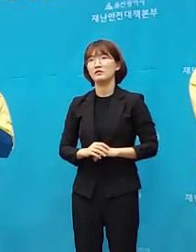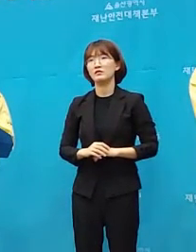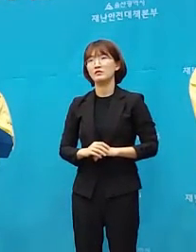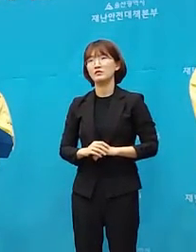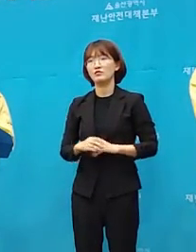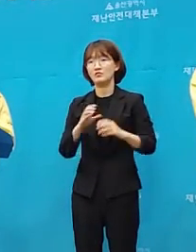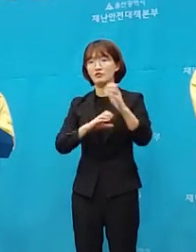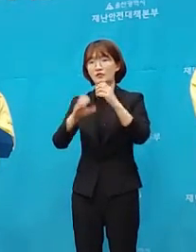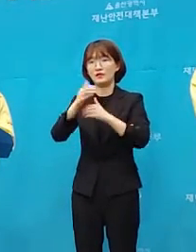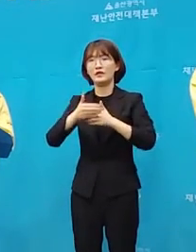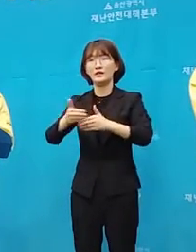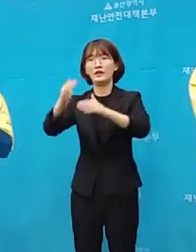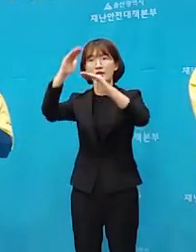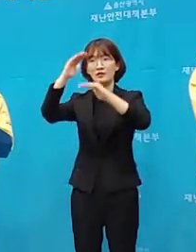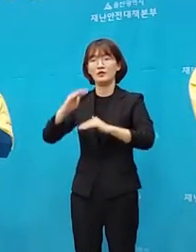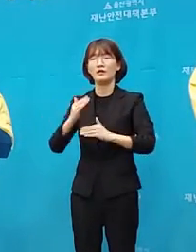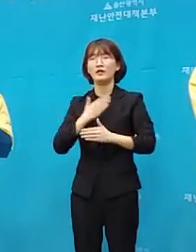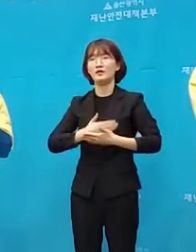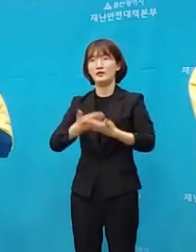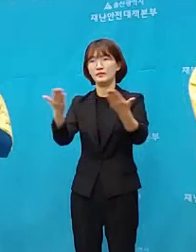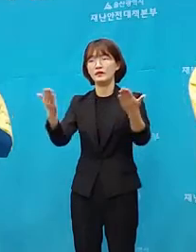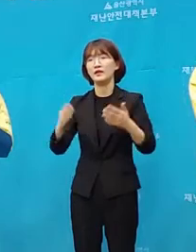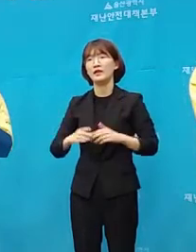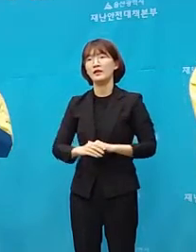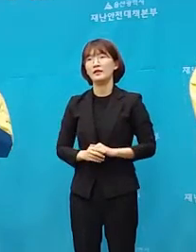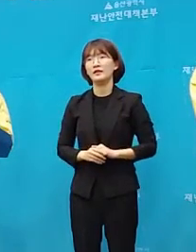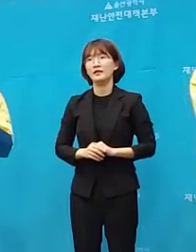추가 진행 사항입니다.